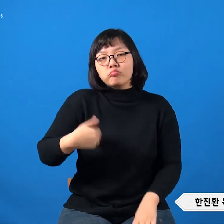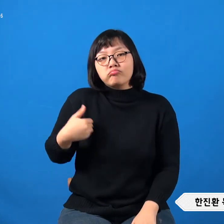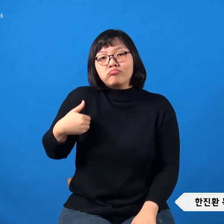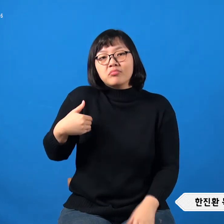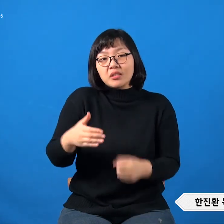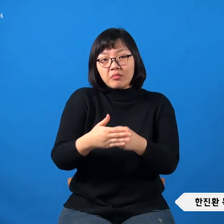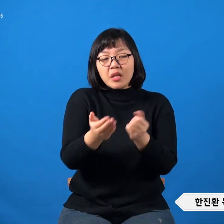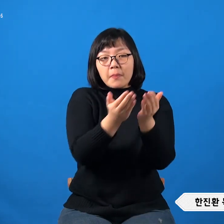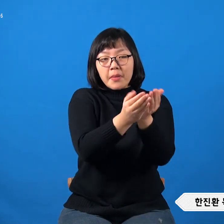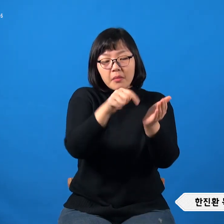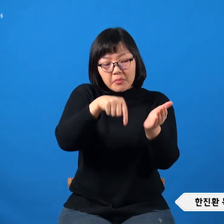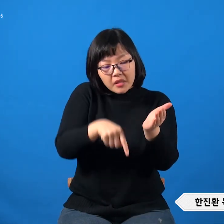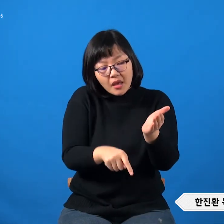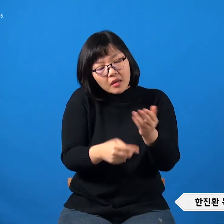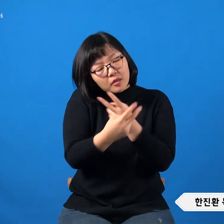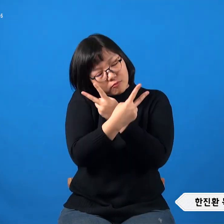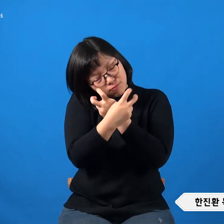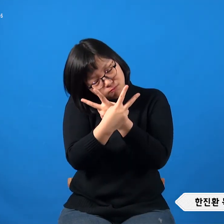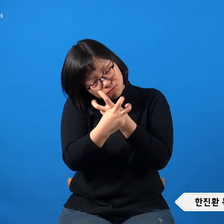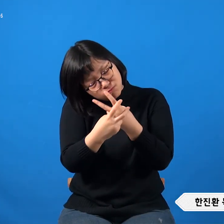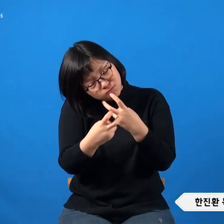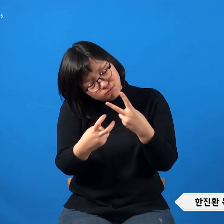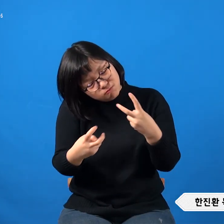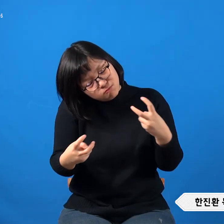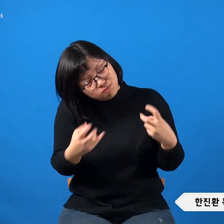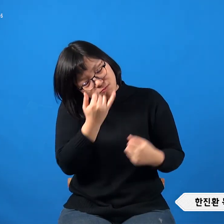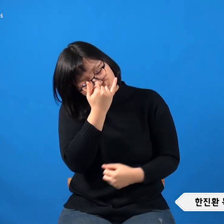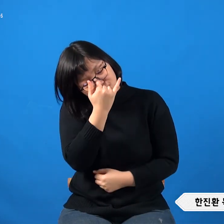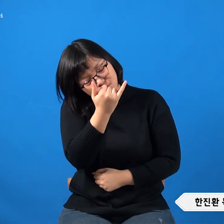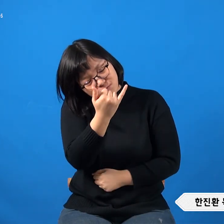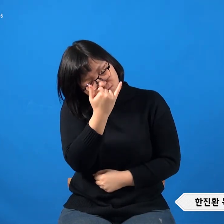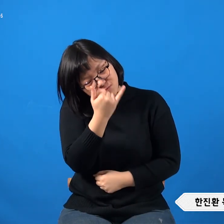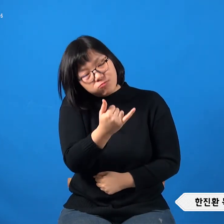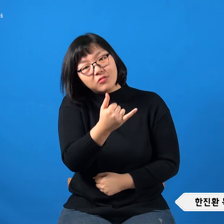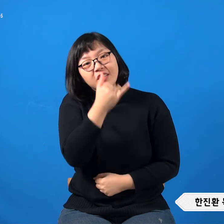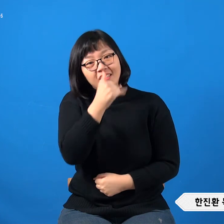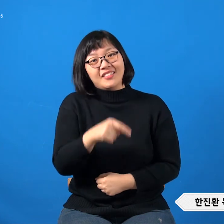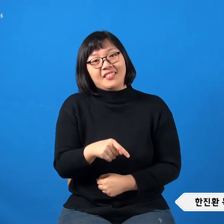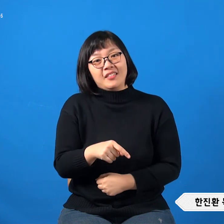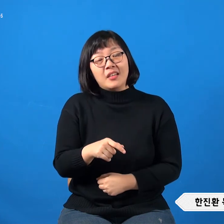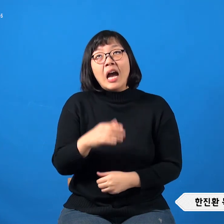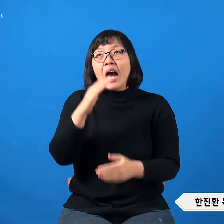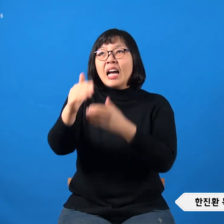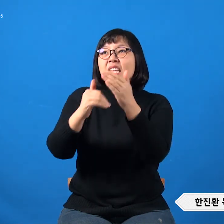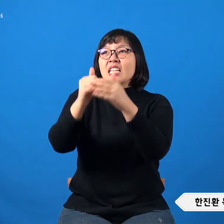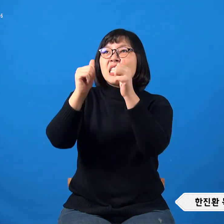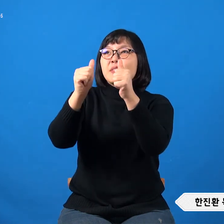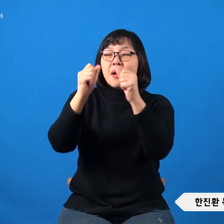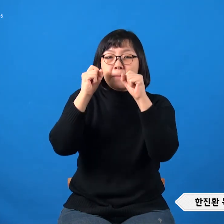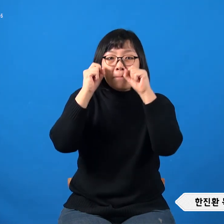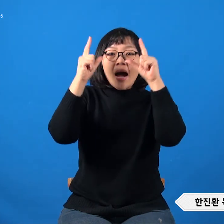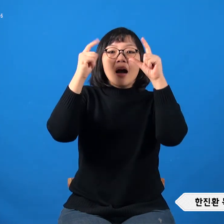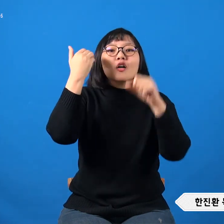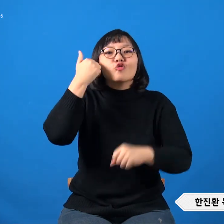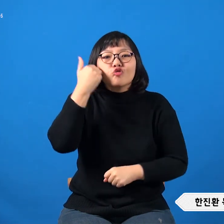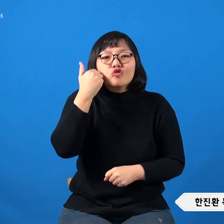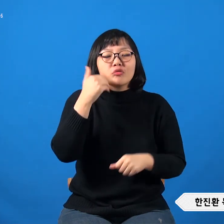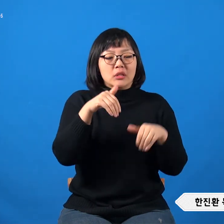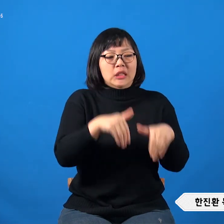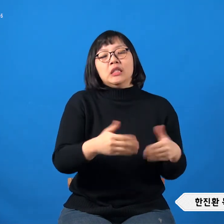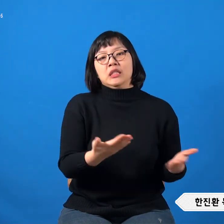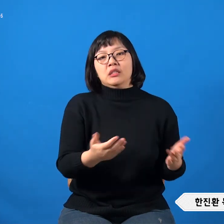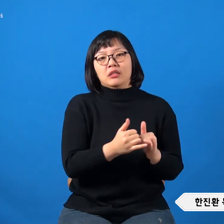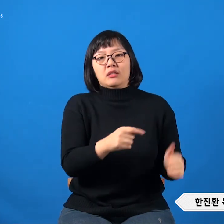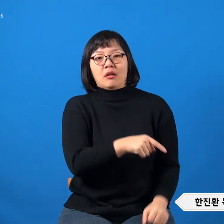잠만 굴굴 자고 있습니다. 그것을 깨달은 것은 오히려 사공들이었습니다. 순탄하던